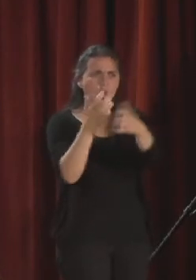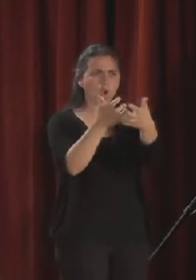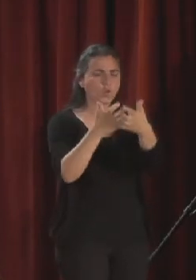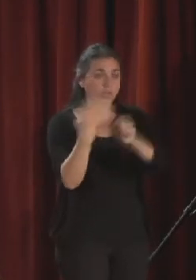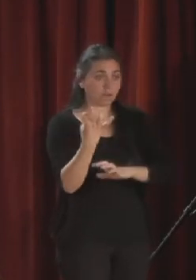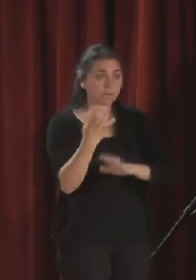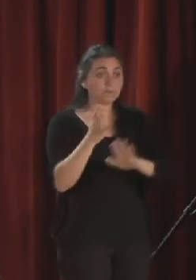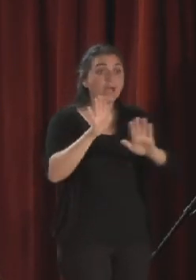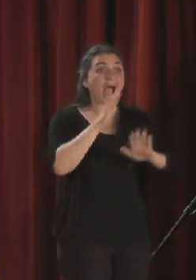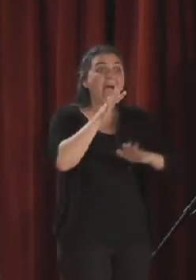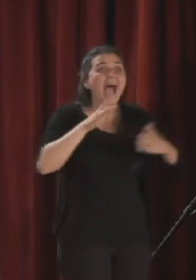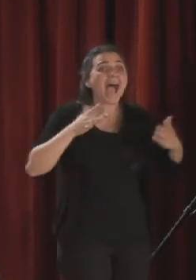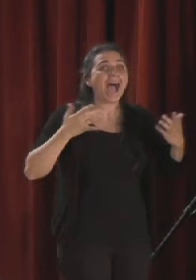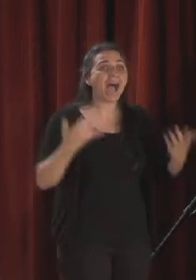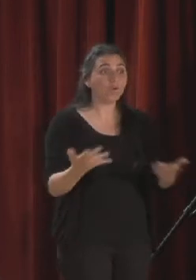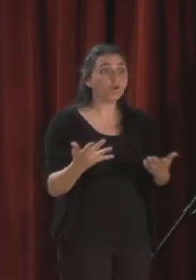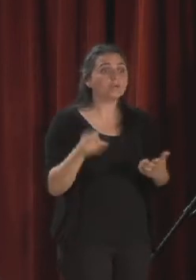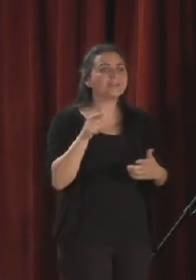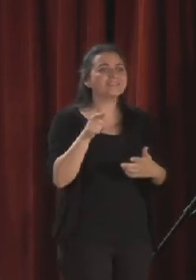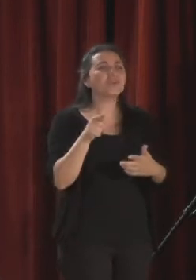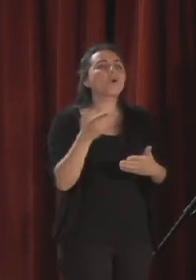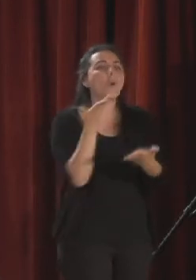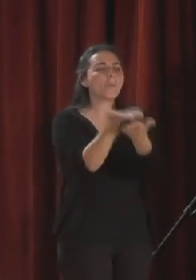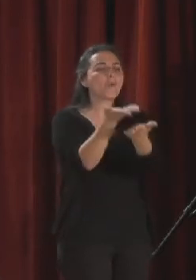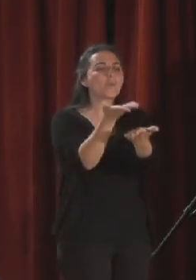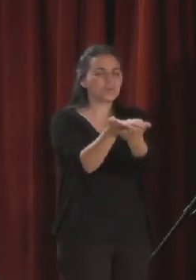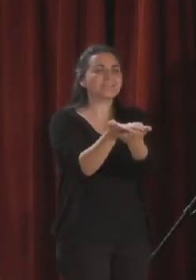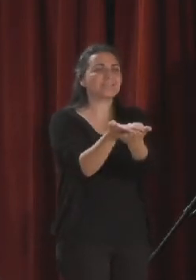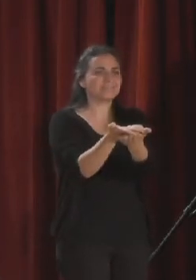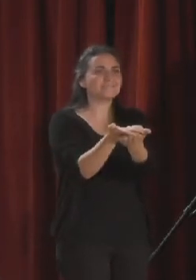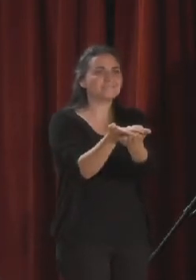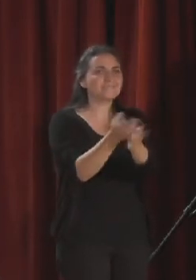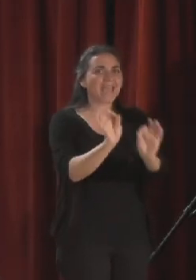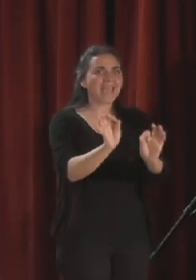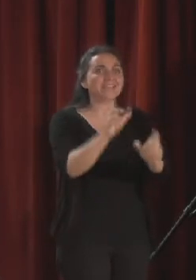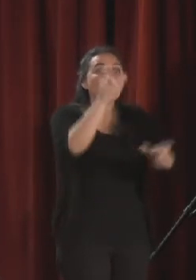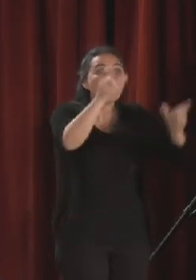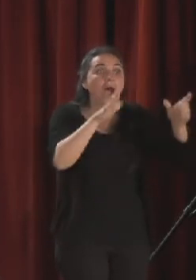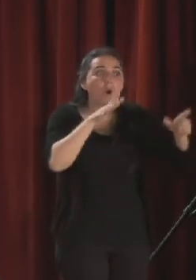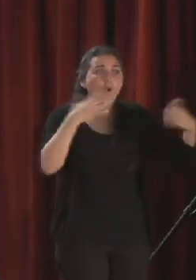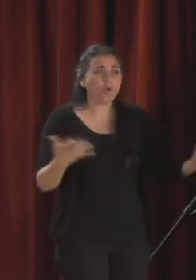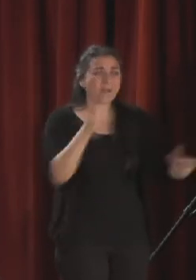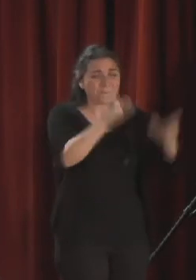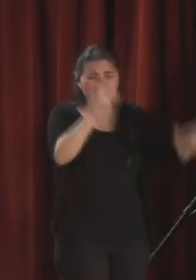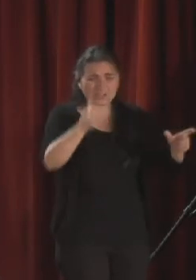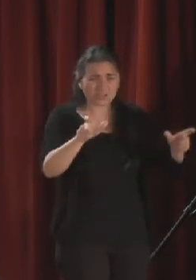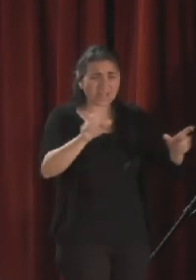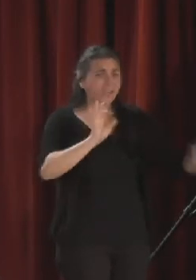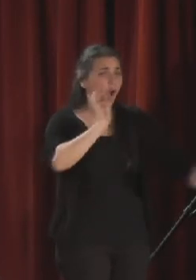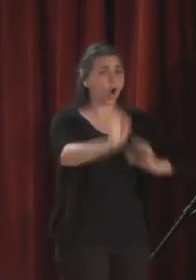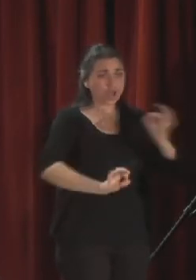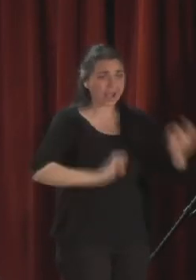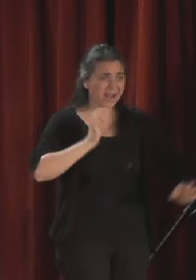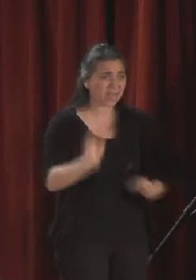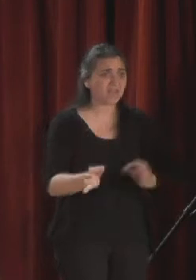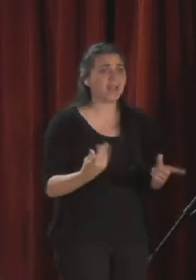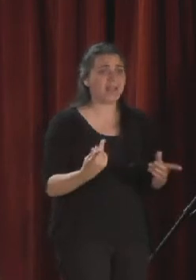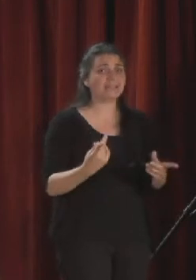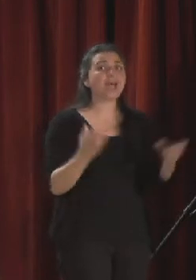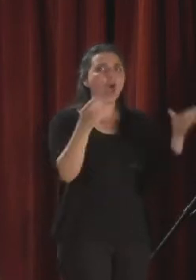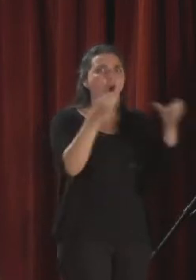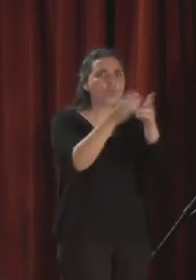son propostas. Agora son xente organizada con